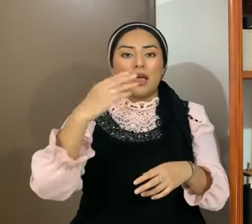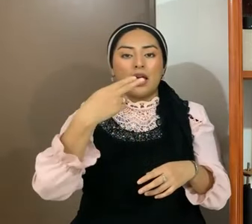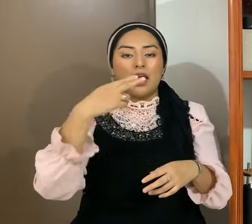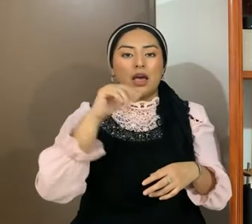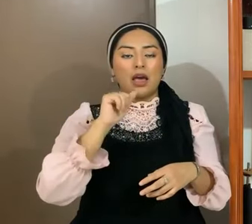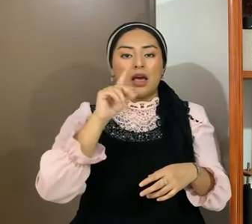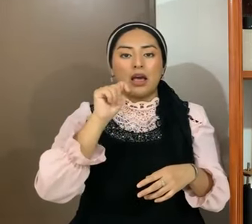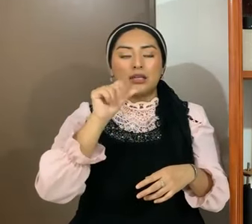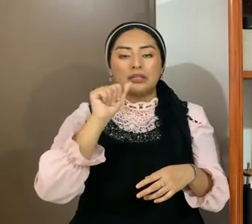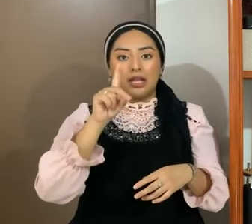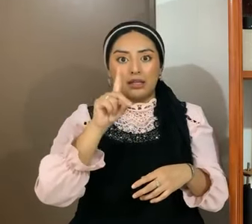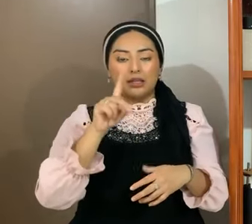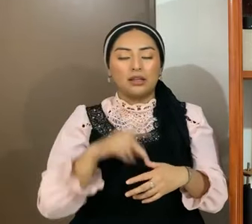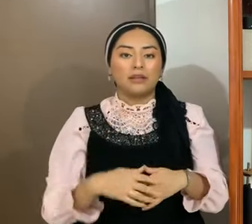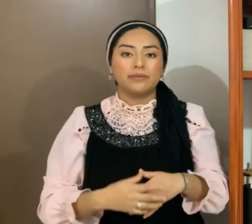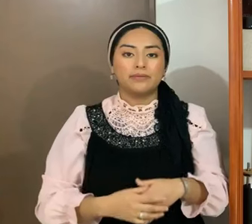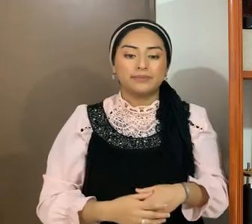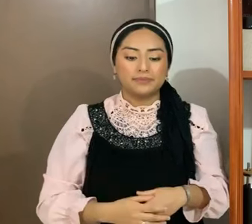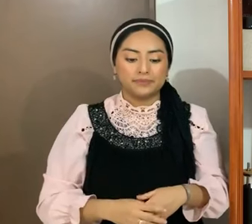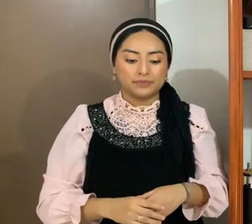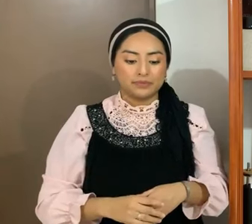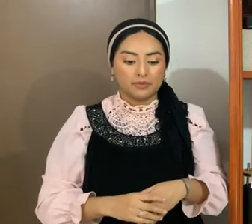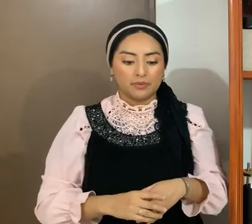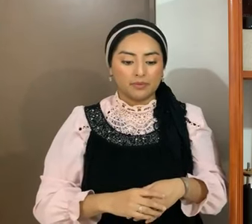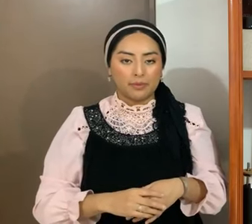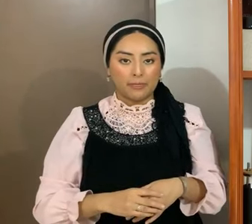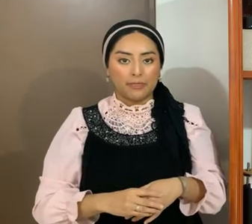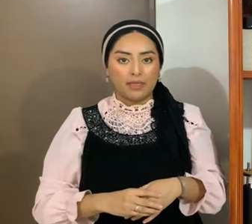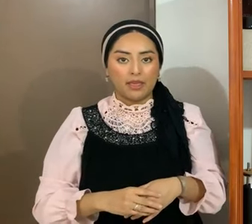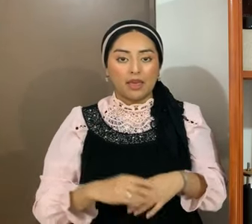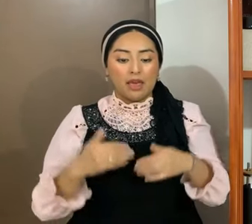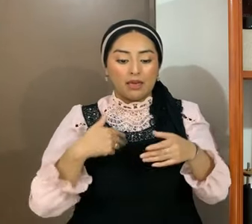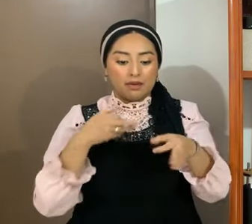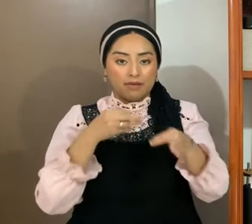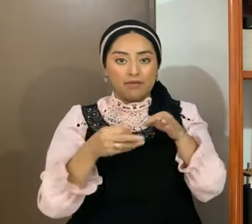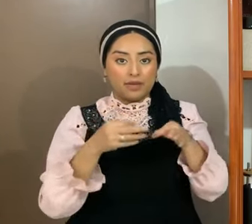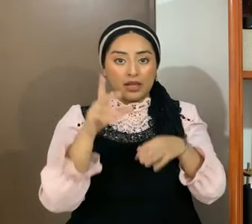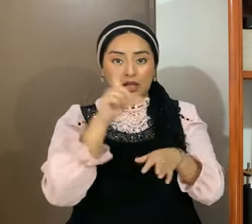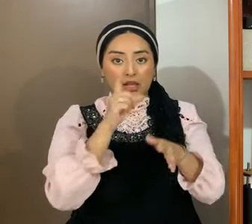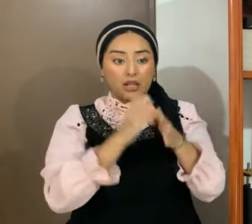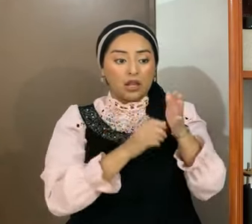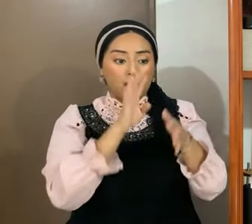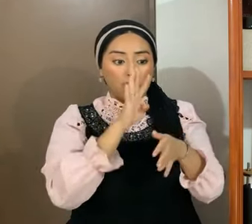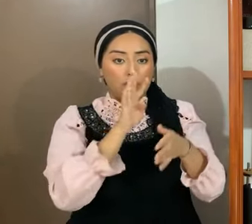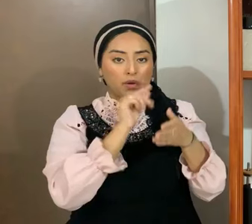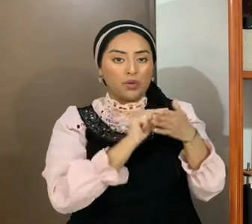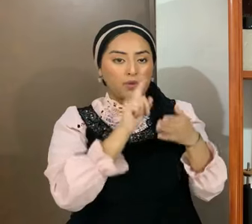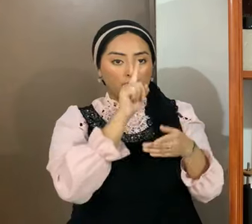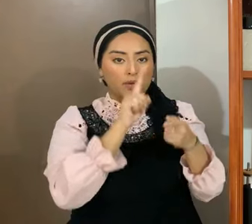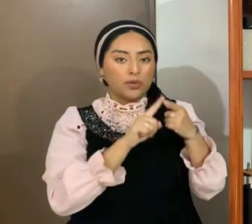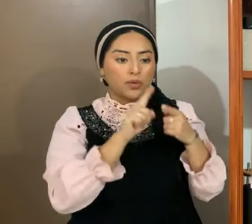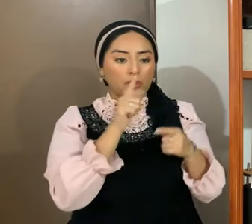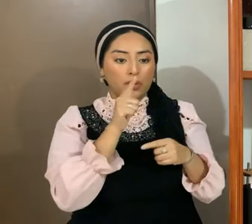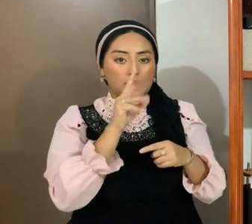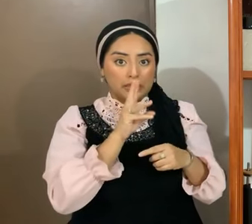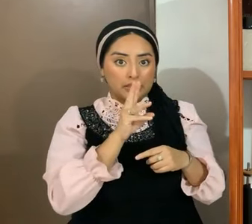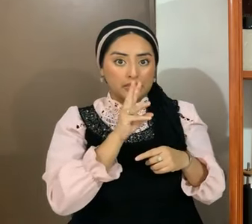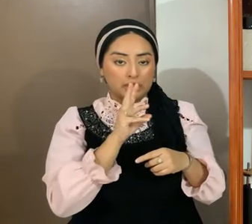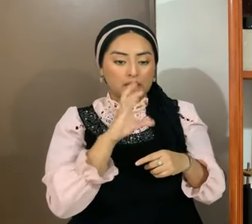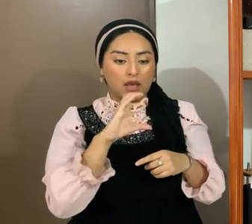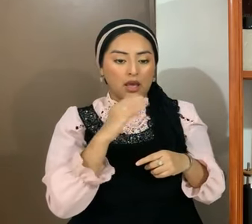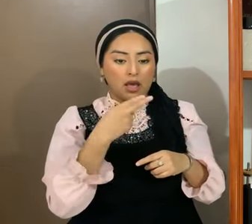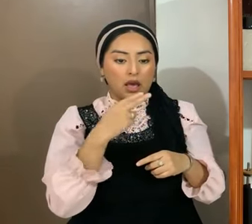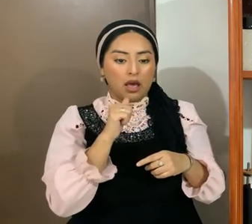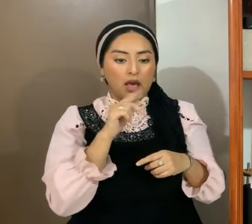pecado, hatat, ¿sí? Los sacrificios por el pecado. Esos están en Levítico 4, del verso 1 al 26.